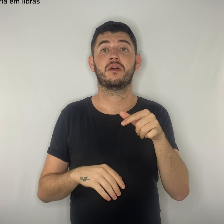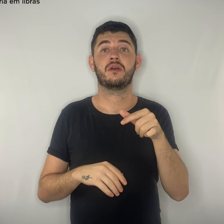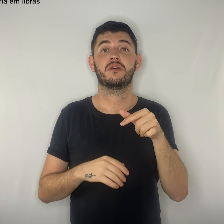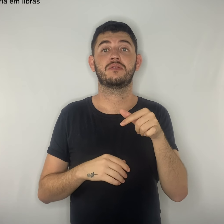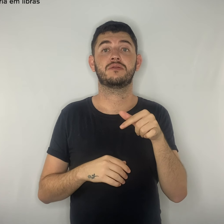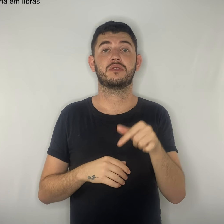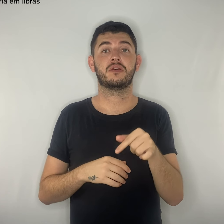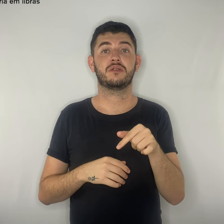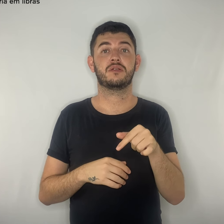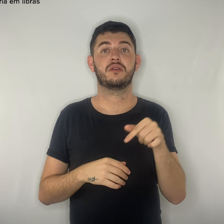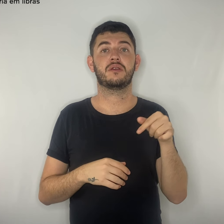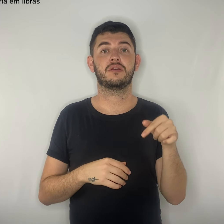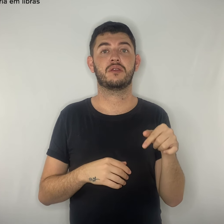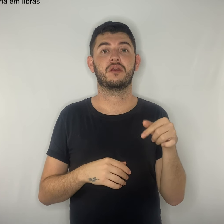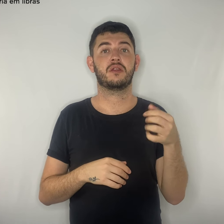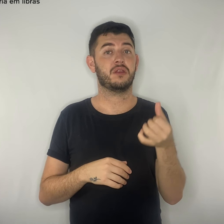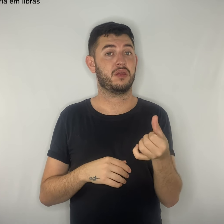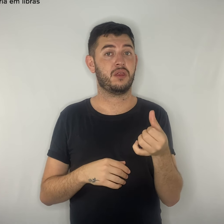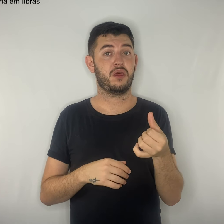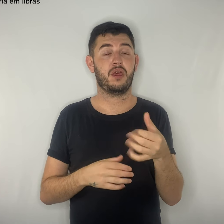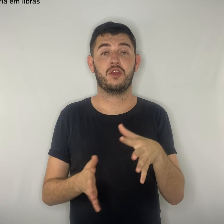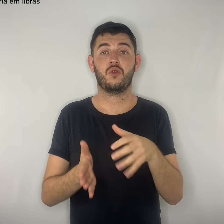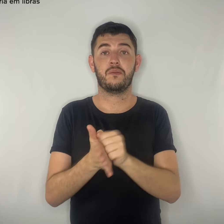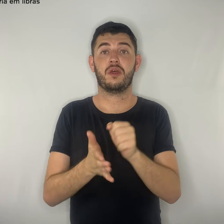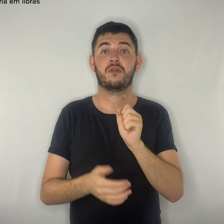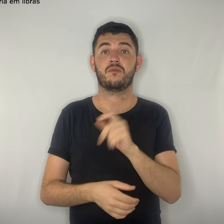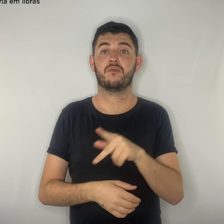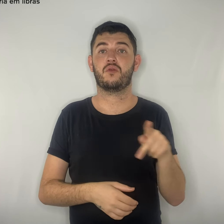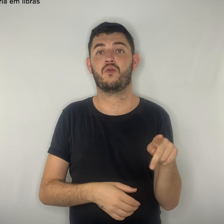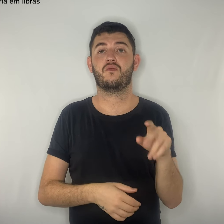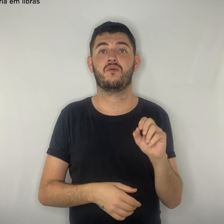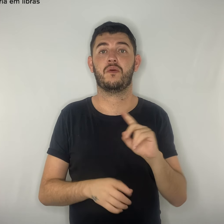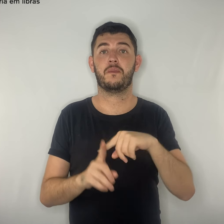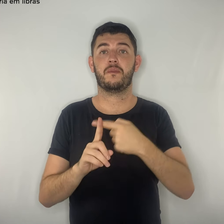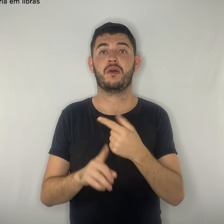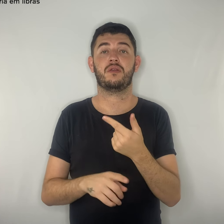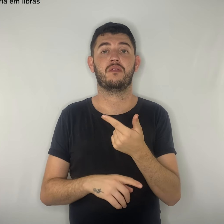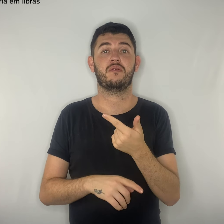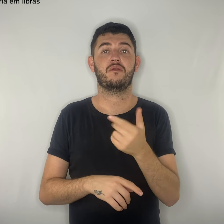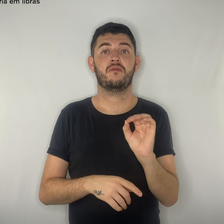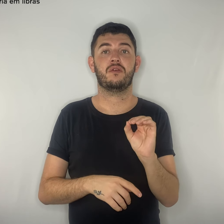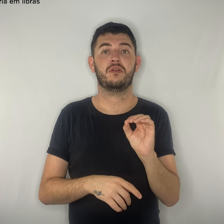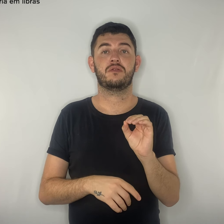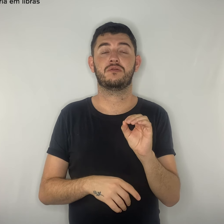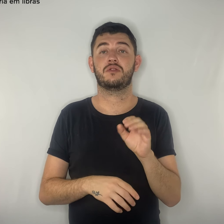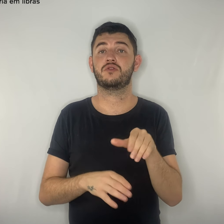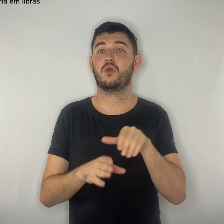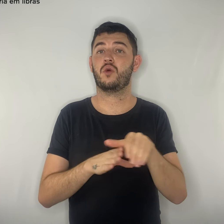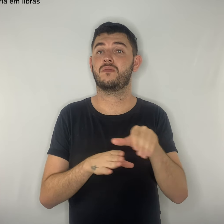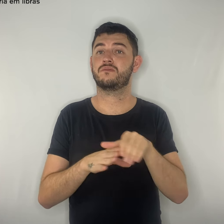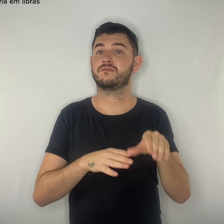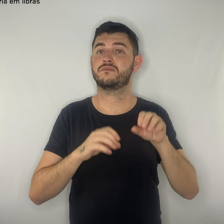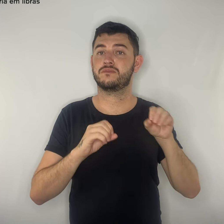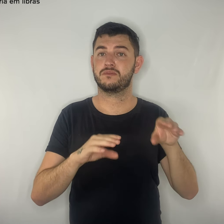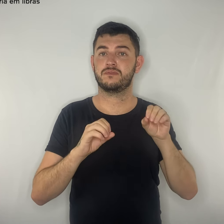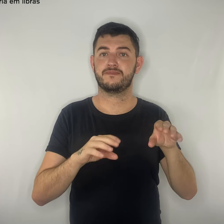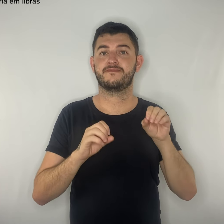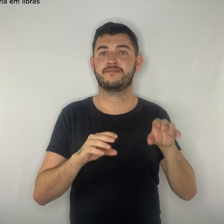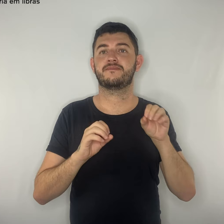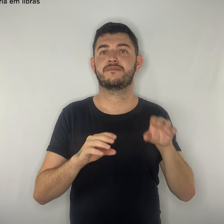776 nomeações de professores e 20 de orientadores educacionais não suprem a